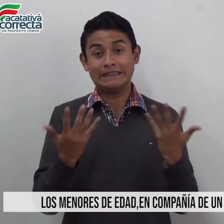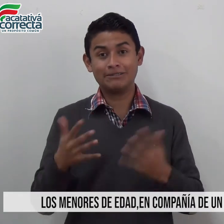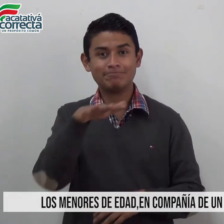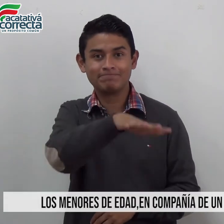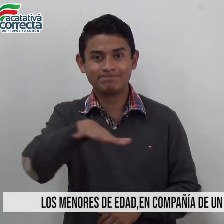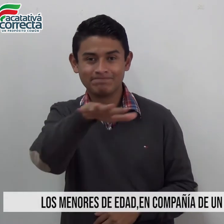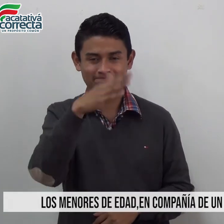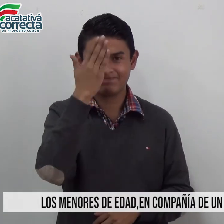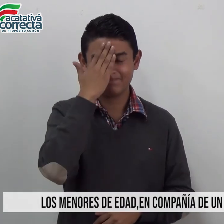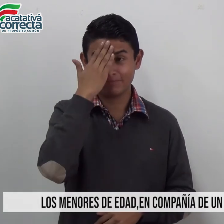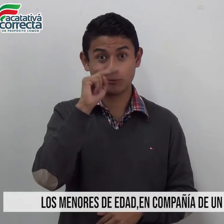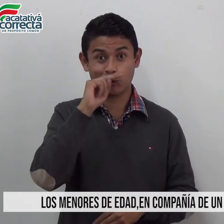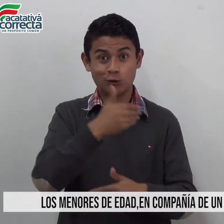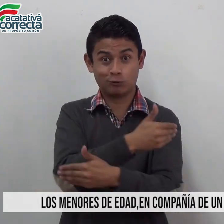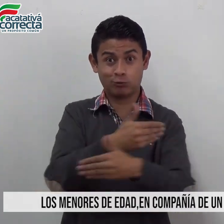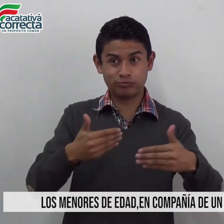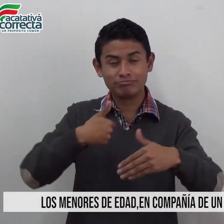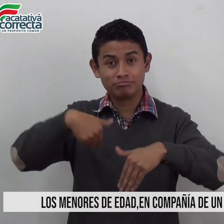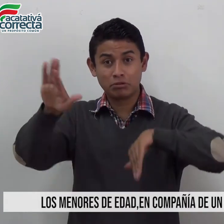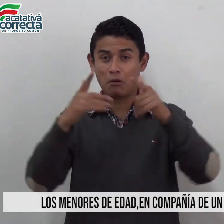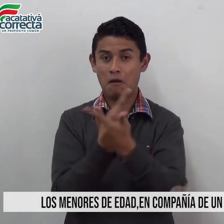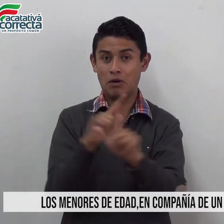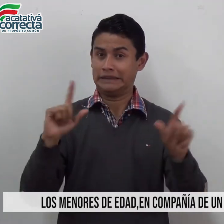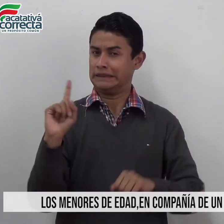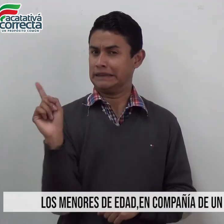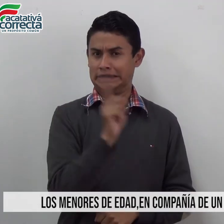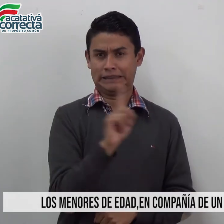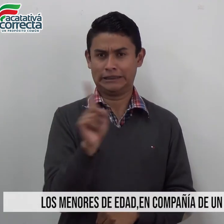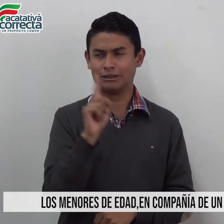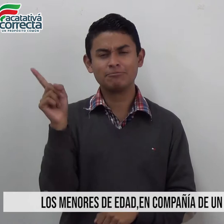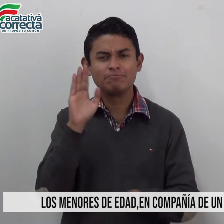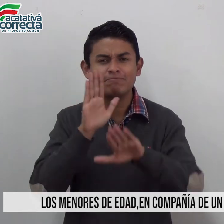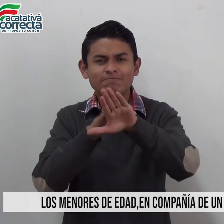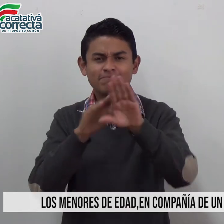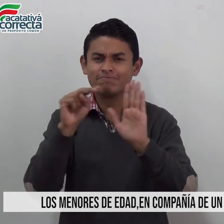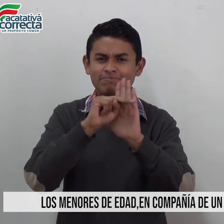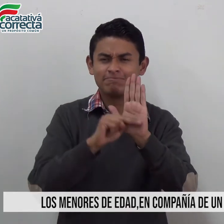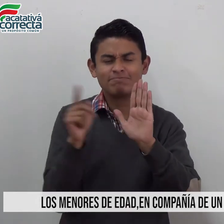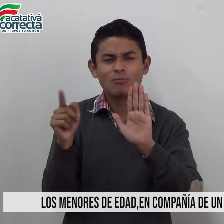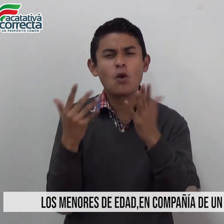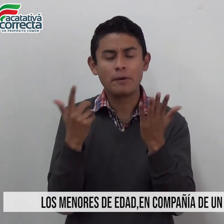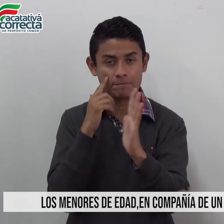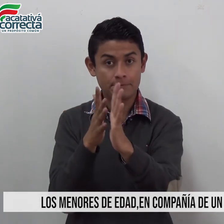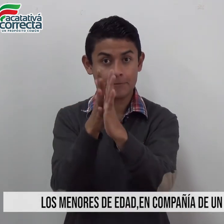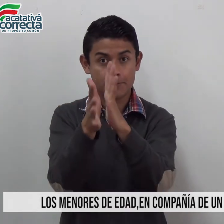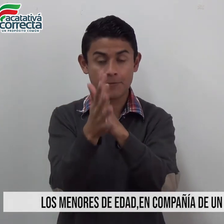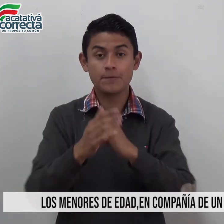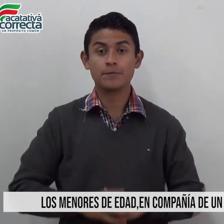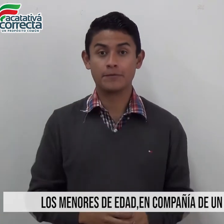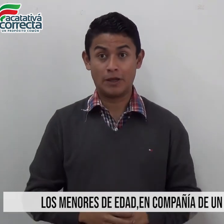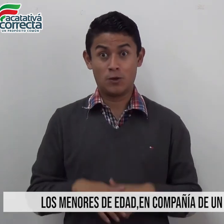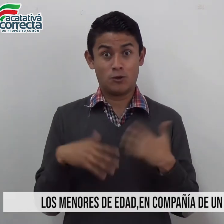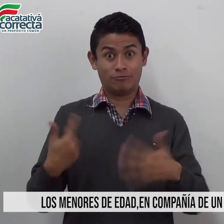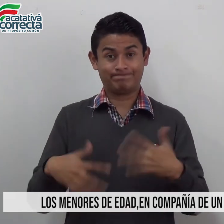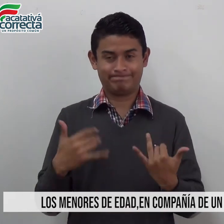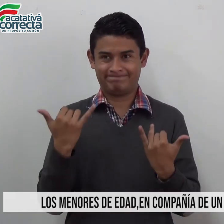Algunos, si no hacen caso, recuerden que hay multas. Segundo, también cómo hacer el espacio